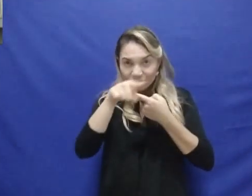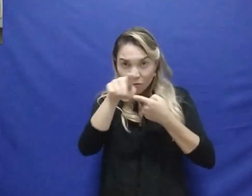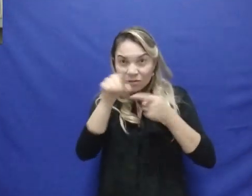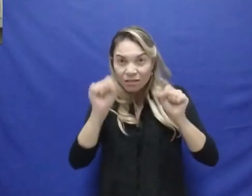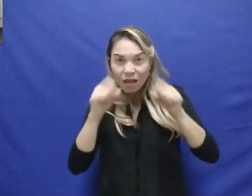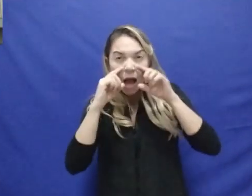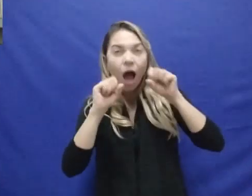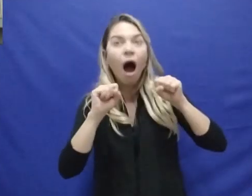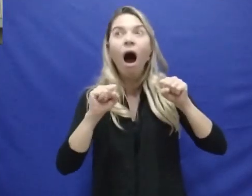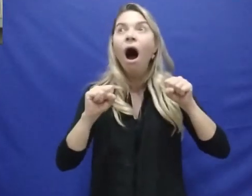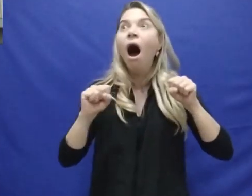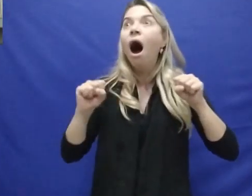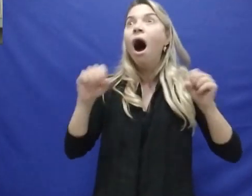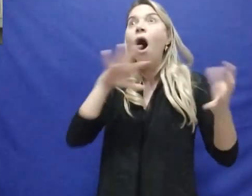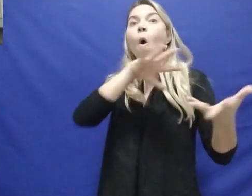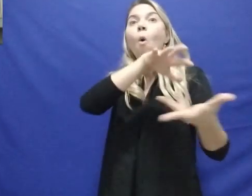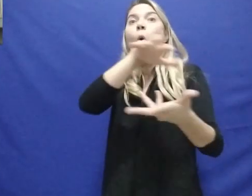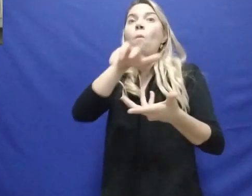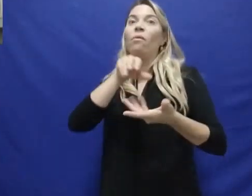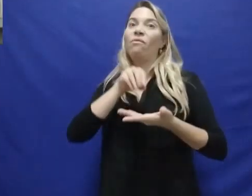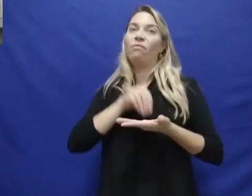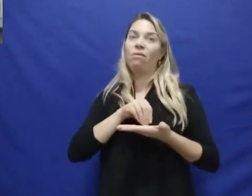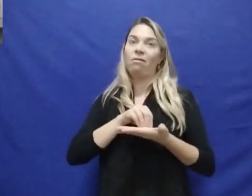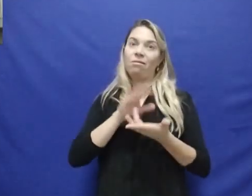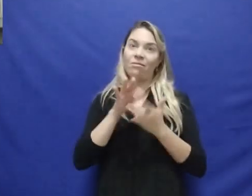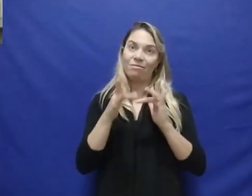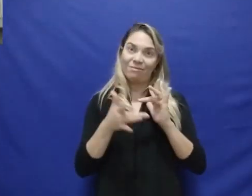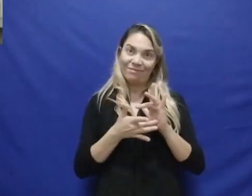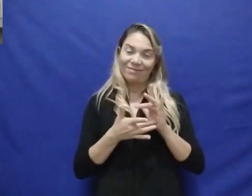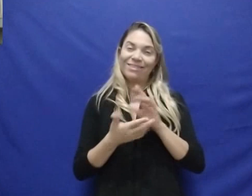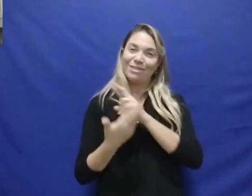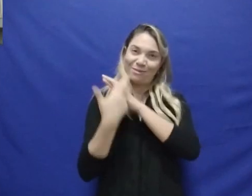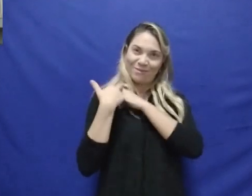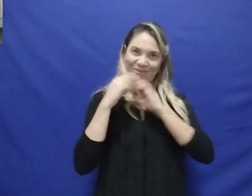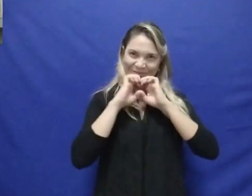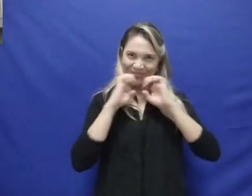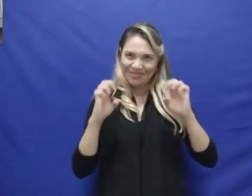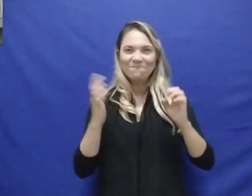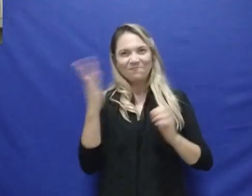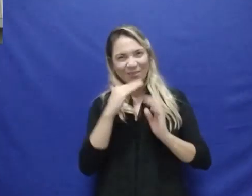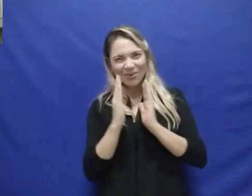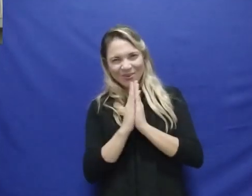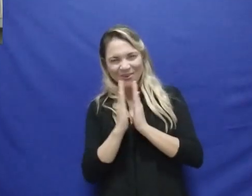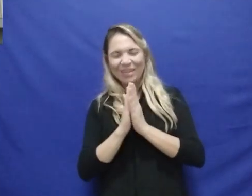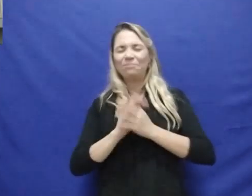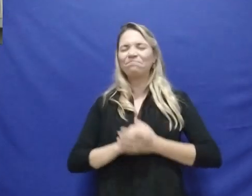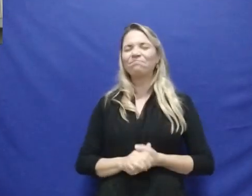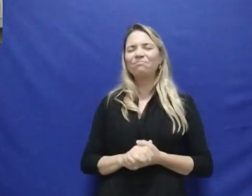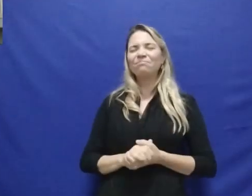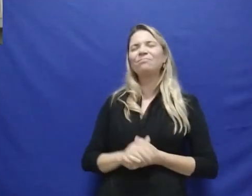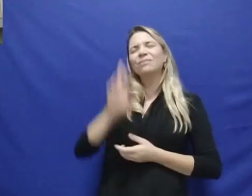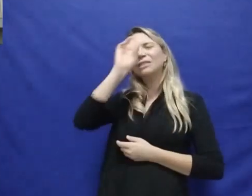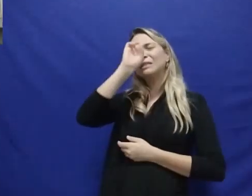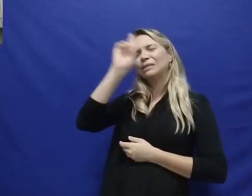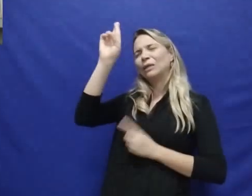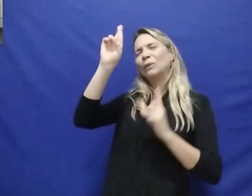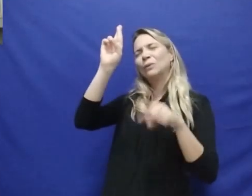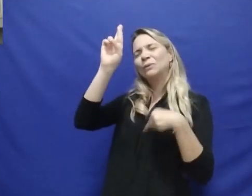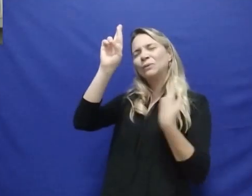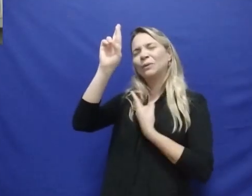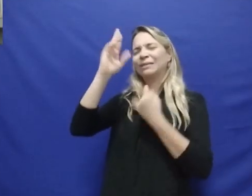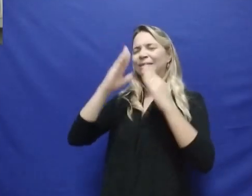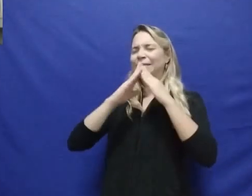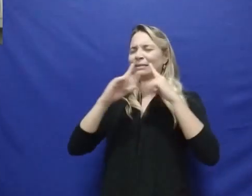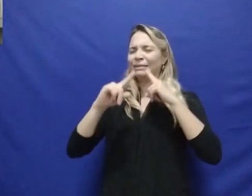fim em breve. O Senhor nos tem aqui como seus embaixadores. Nesse tempo breve em que aqui estamos,